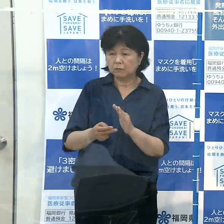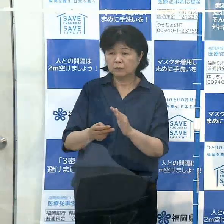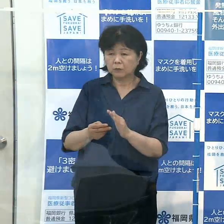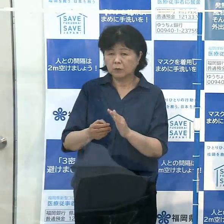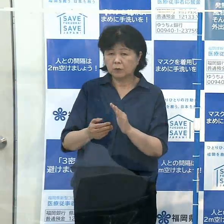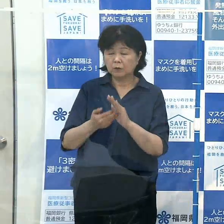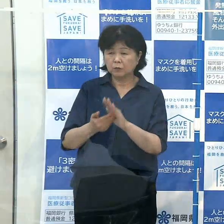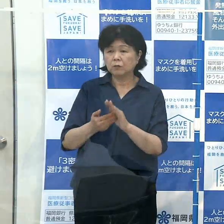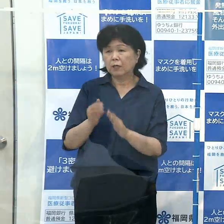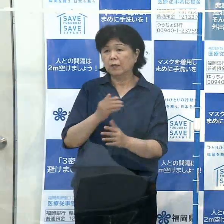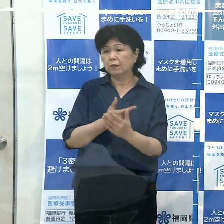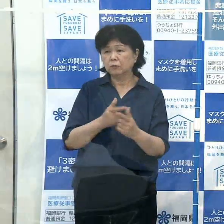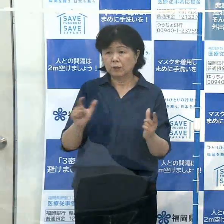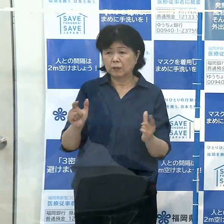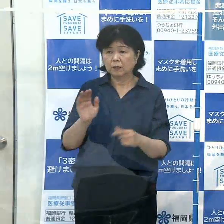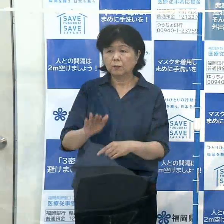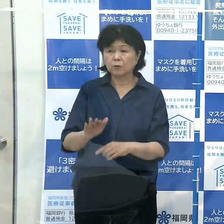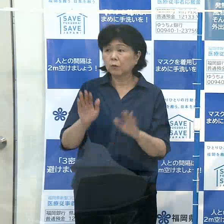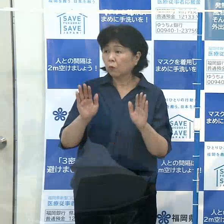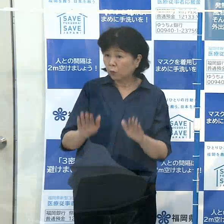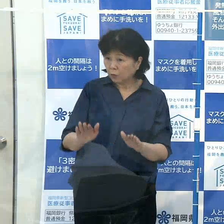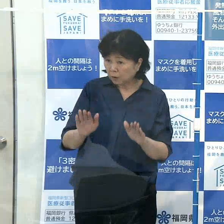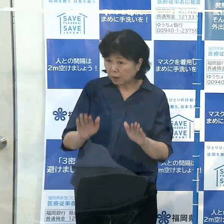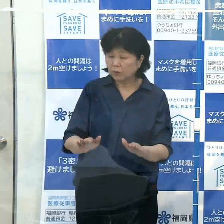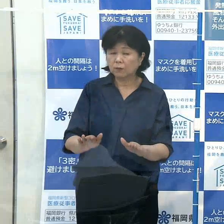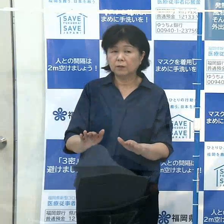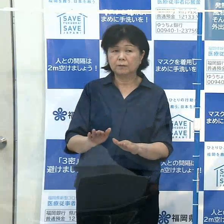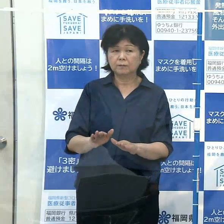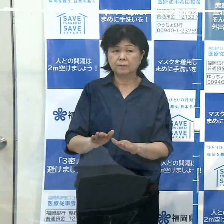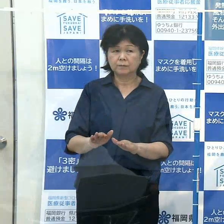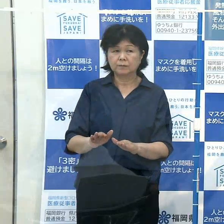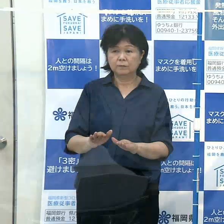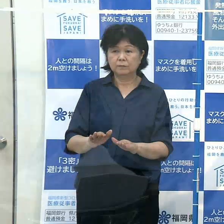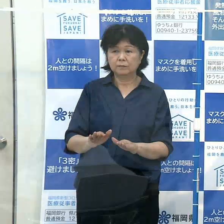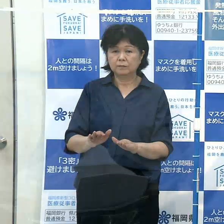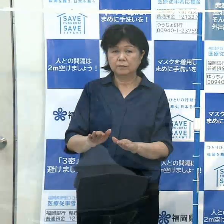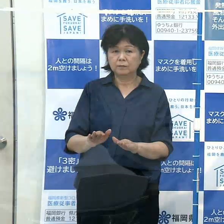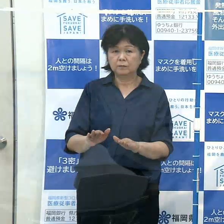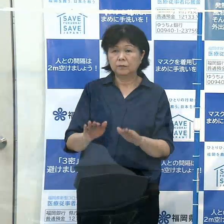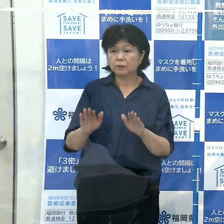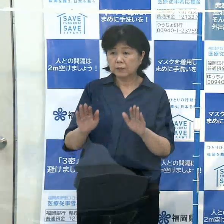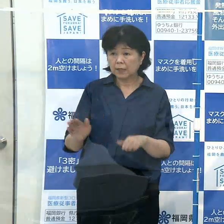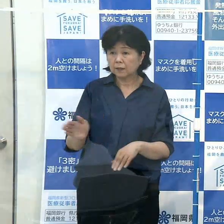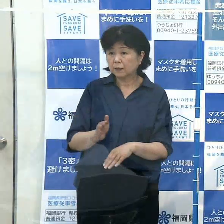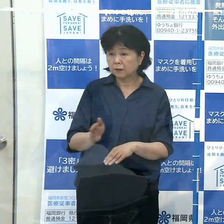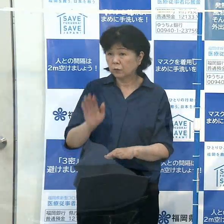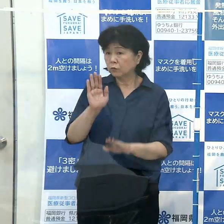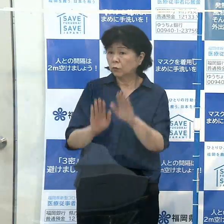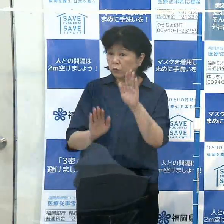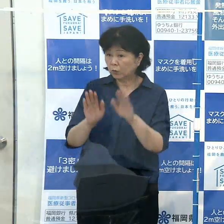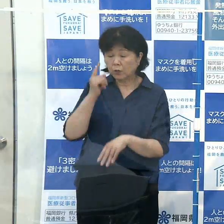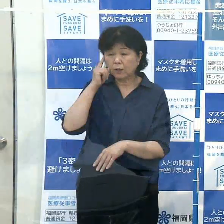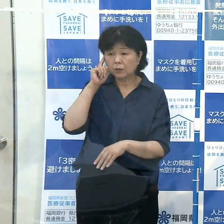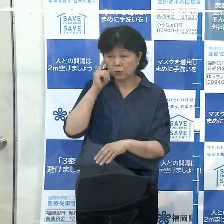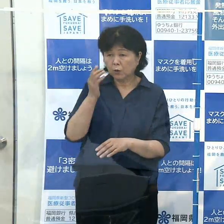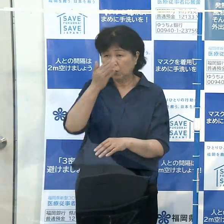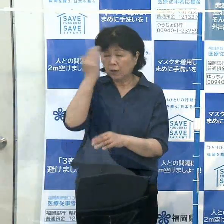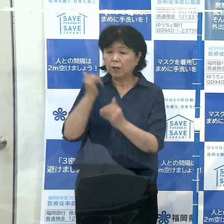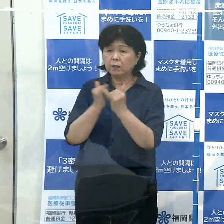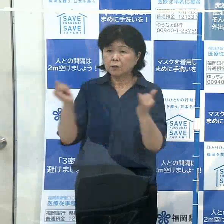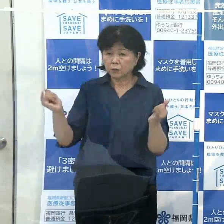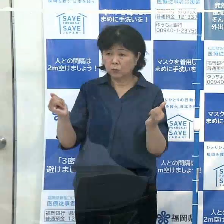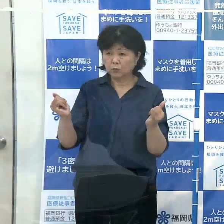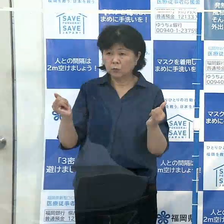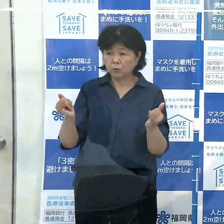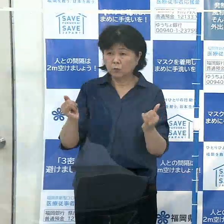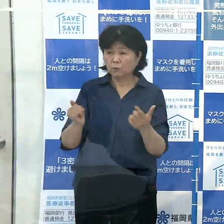ですか。 今回はですね、というか今度の最近このところの状況というのは、若い方が先ほ